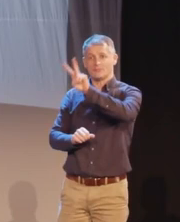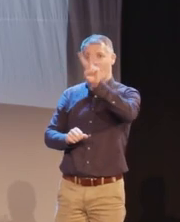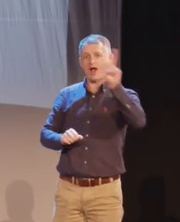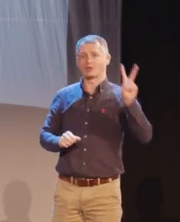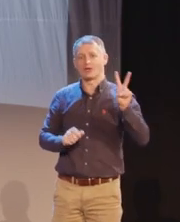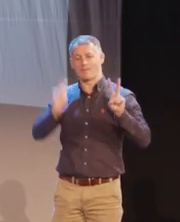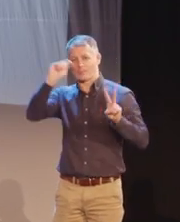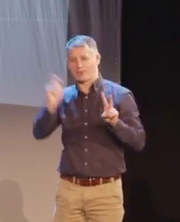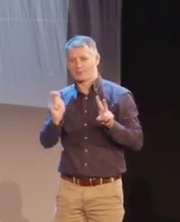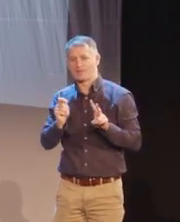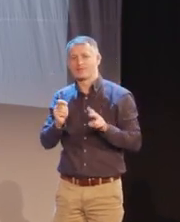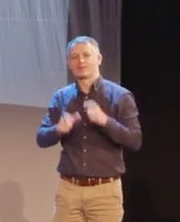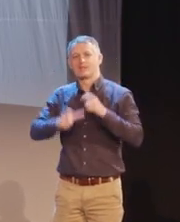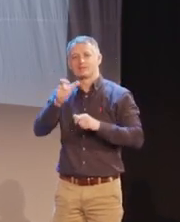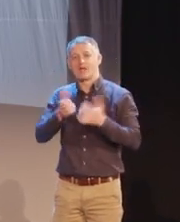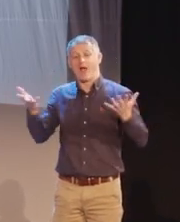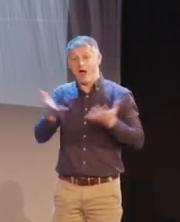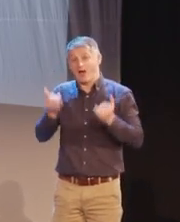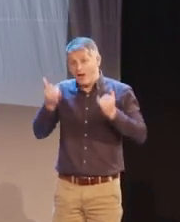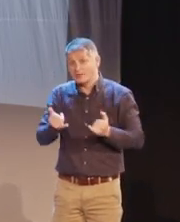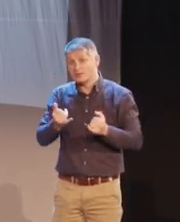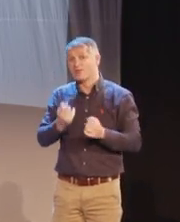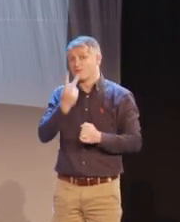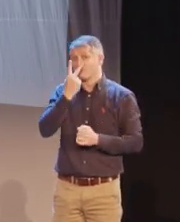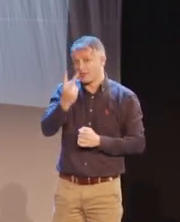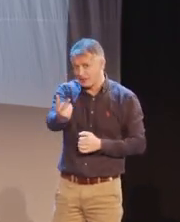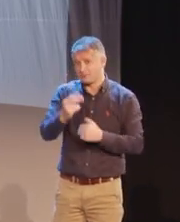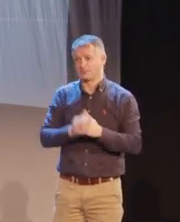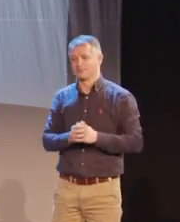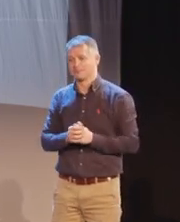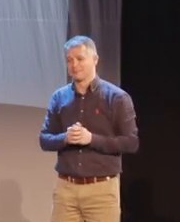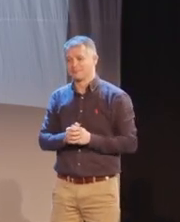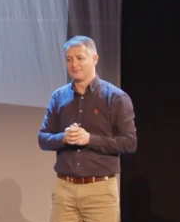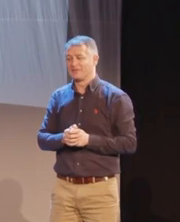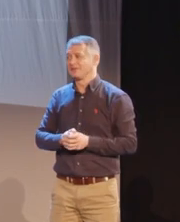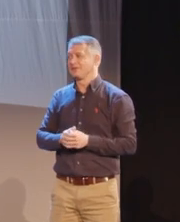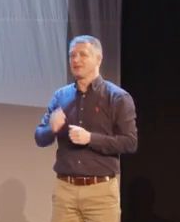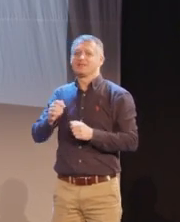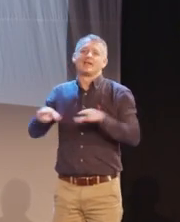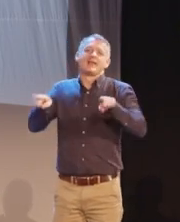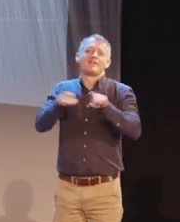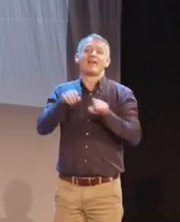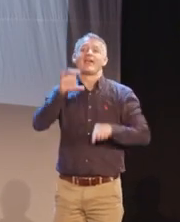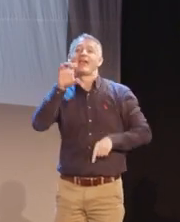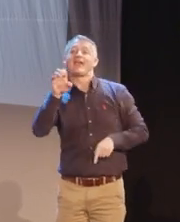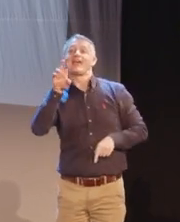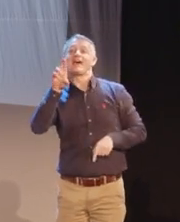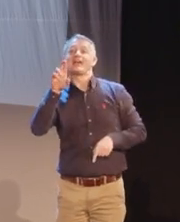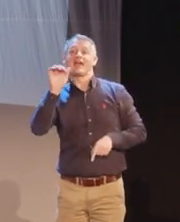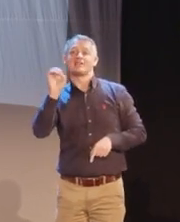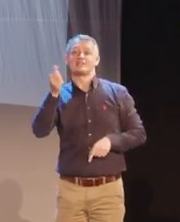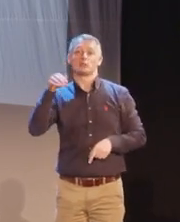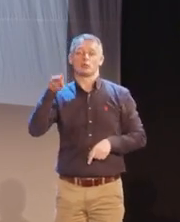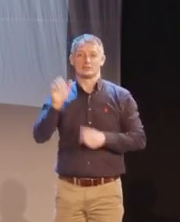proiect despre care veți auzi astăzi este de tip Erasmus și vorbim despre